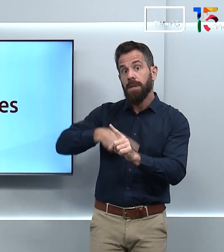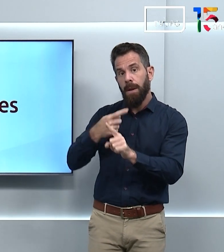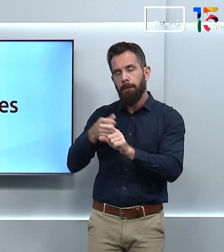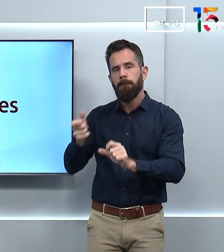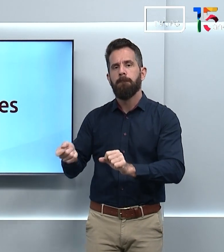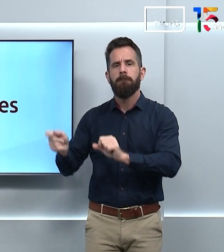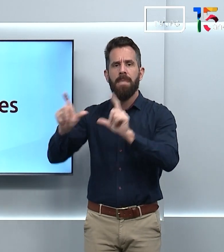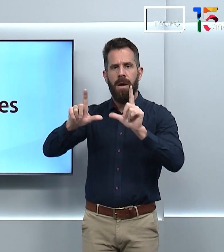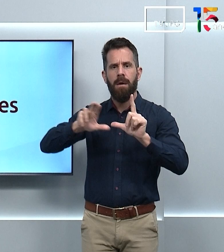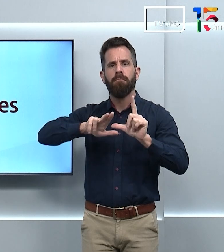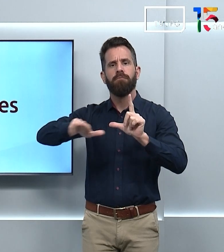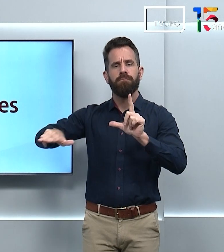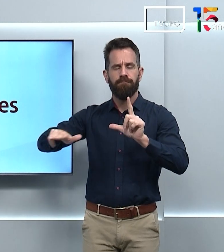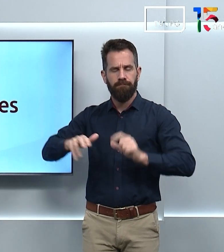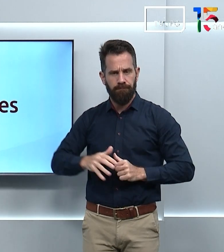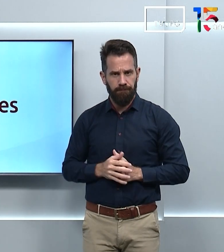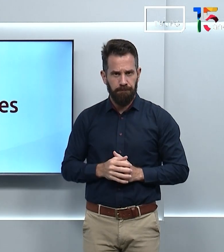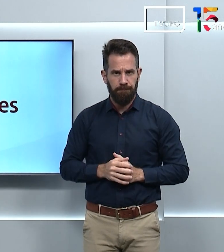conteúdo de vídeo.